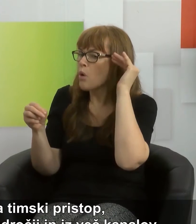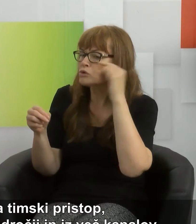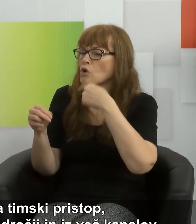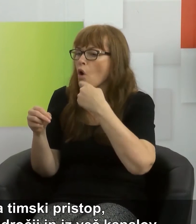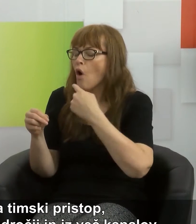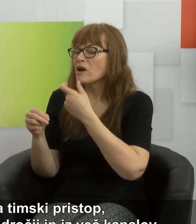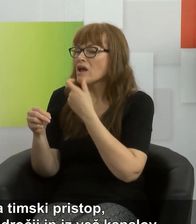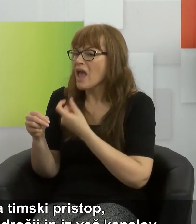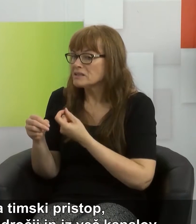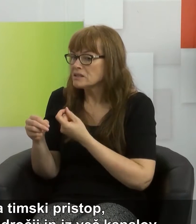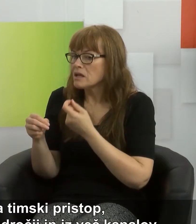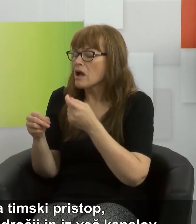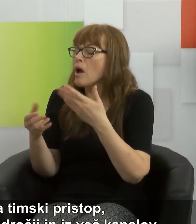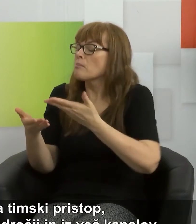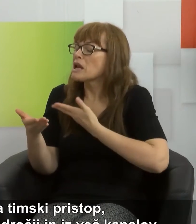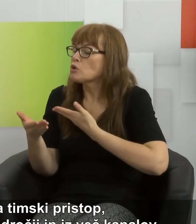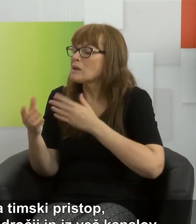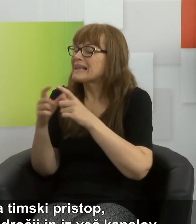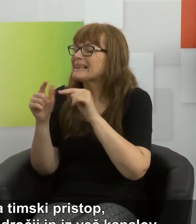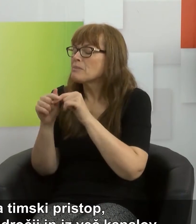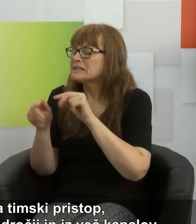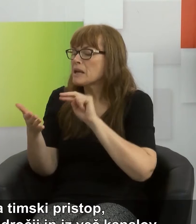pridobita timski pristop. Se pravi,